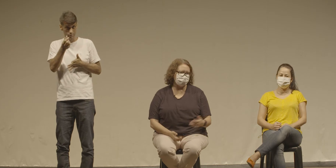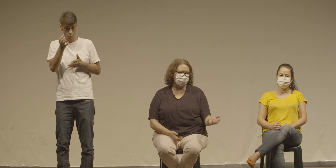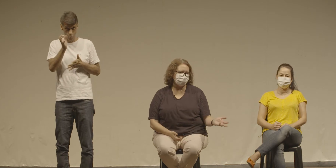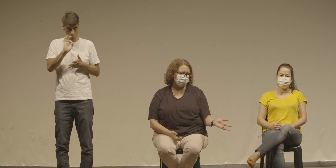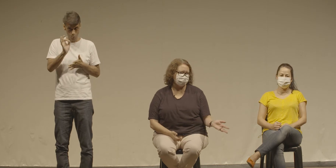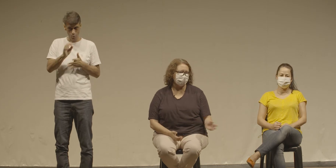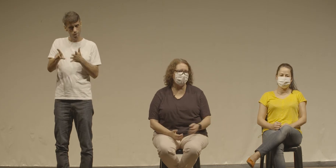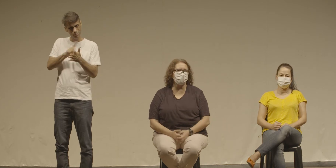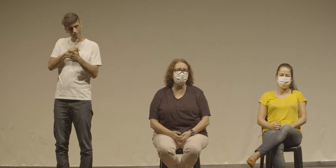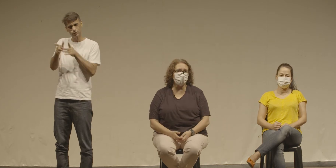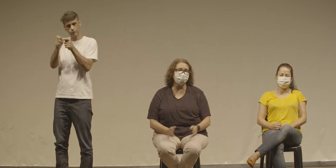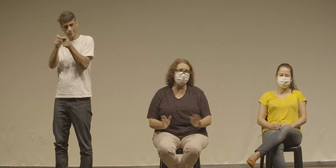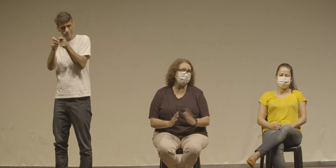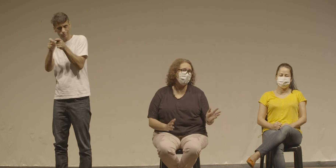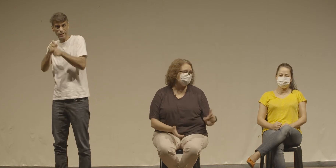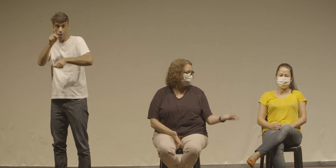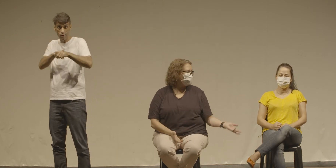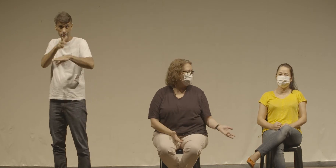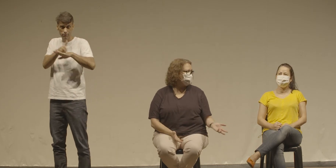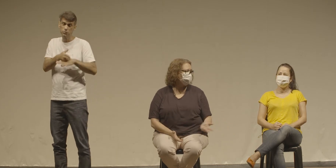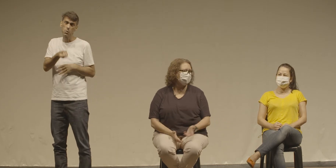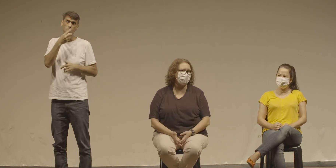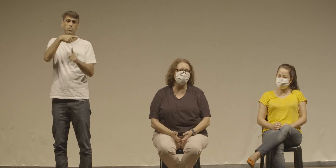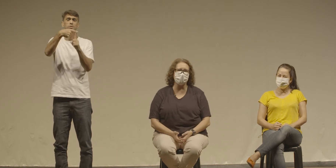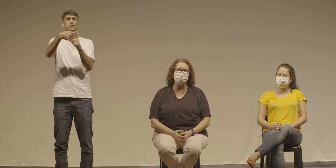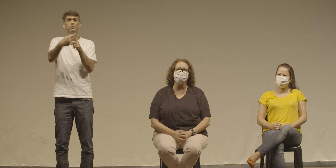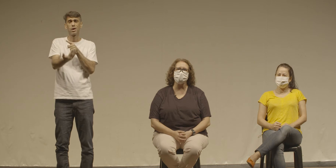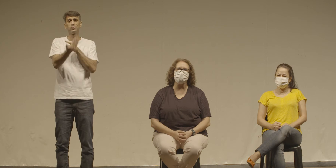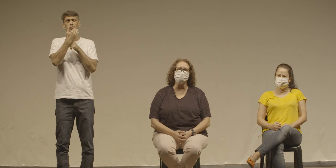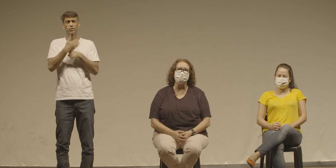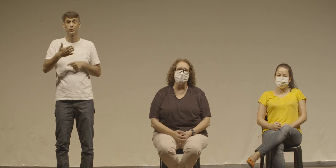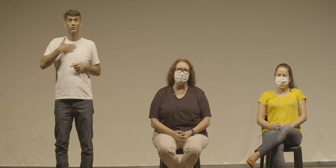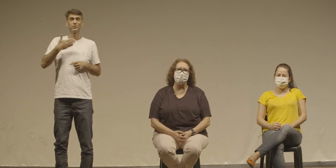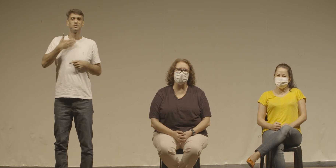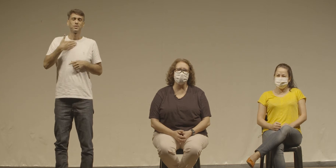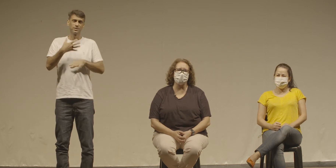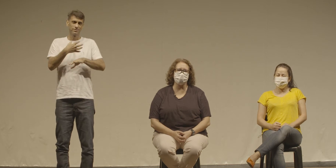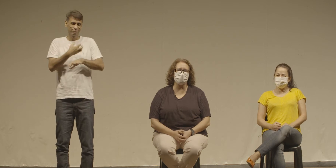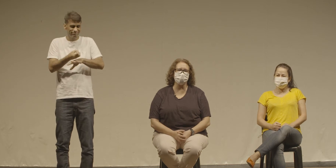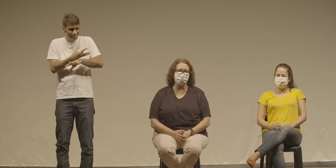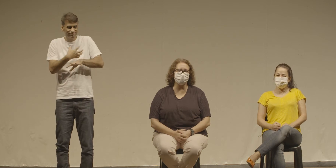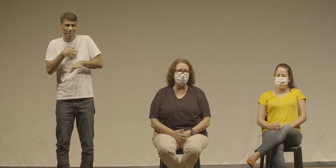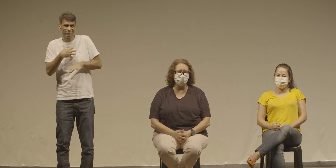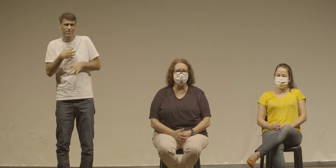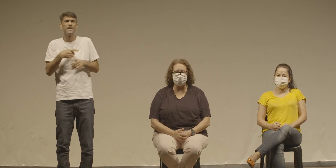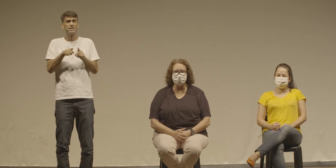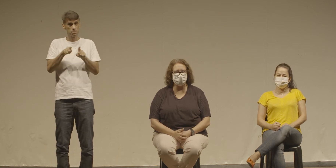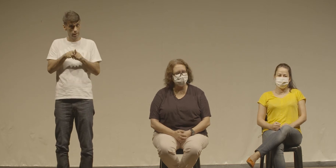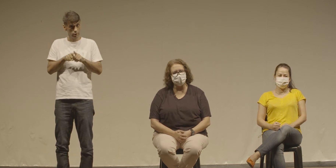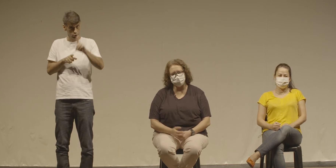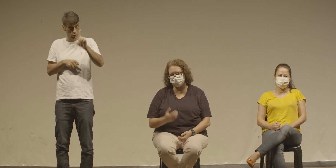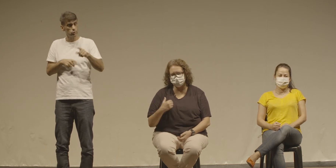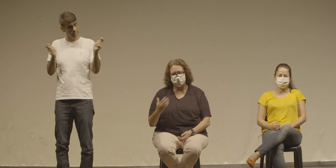nos permitisse a pré-entrevista. Então, por um lado, foi até positivo, né, Ellen? Porque, enquanto diretoras, nós também tivemos